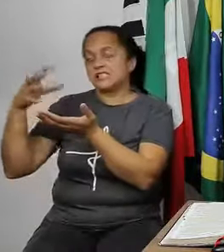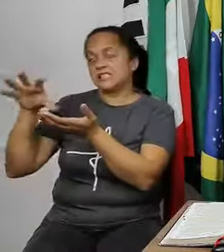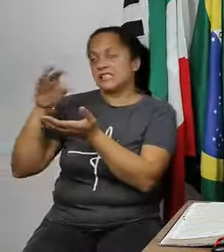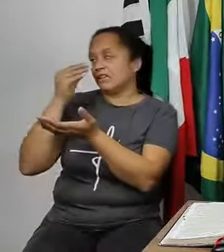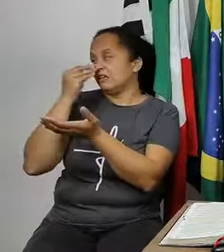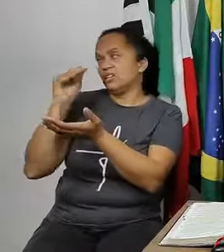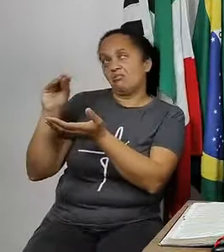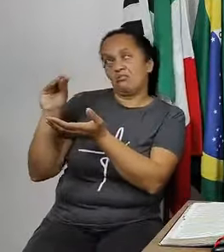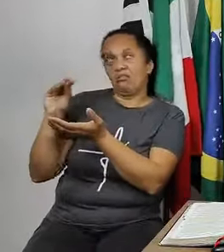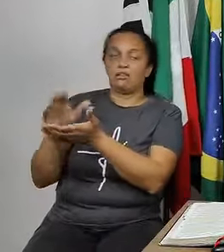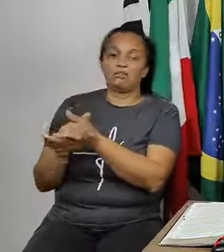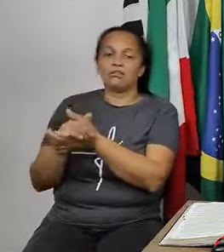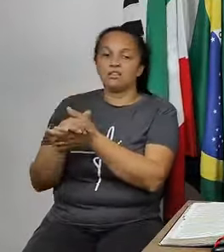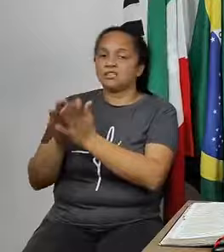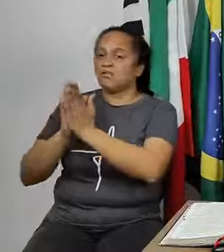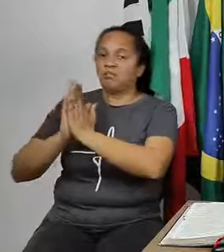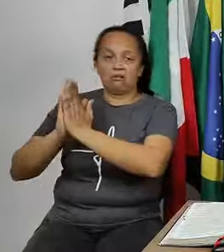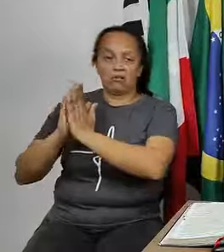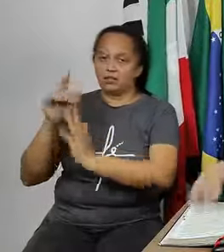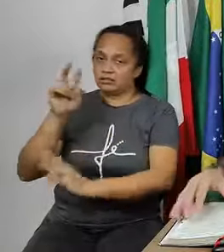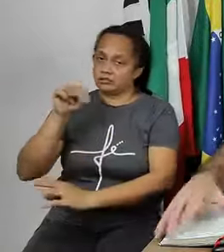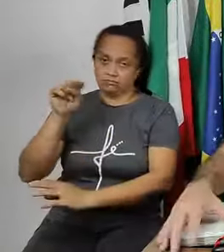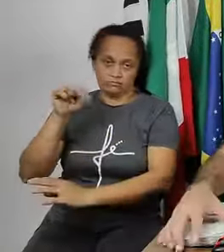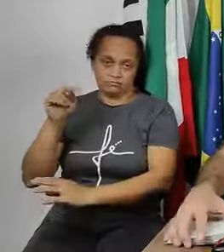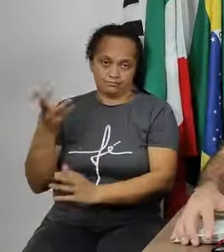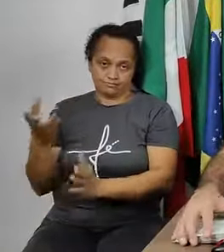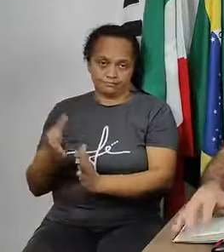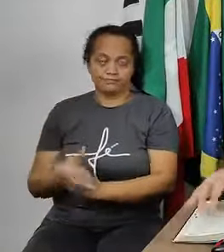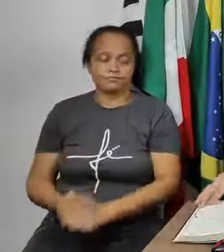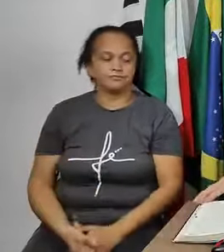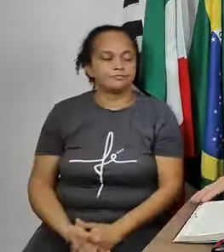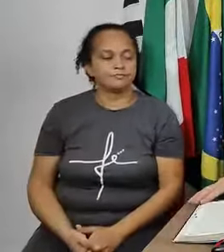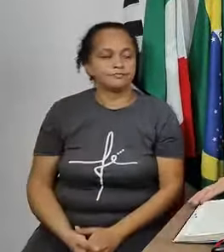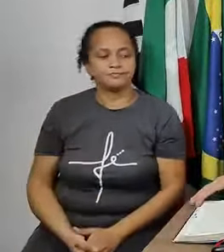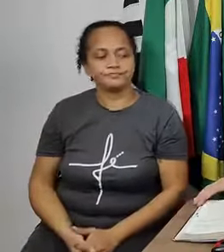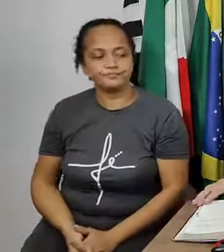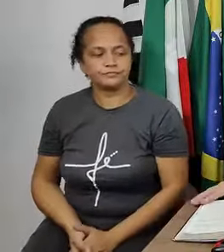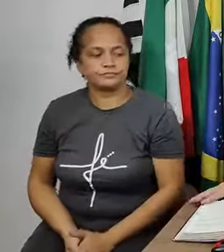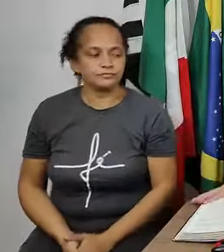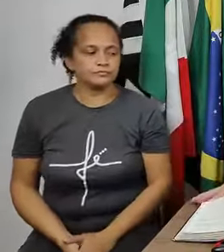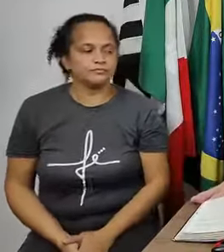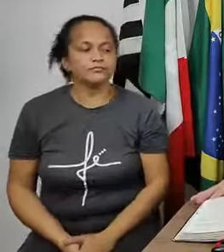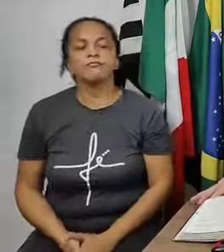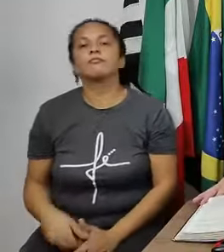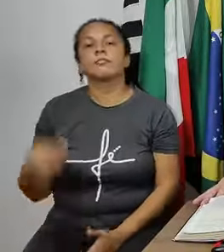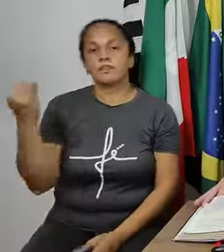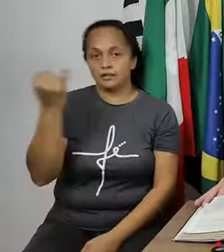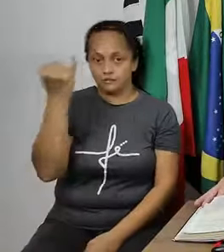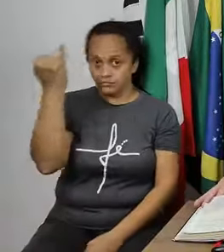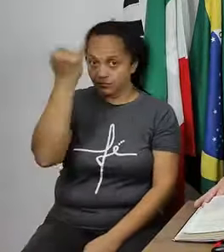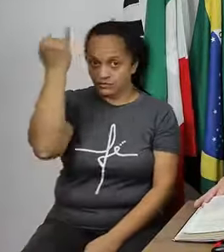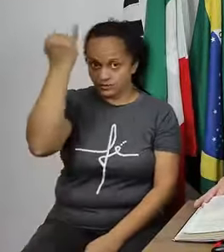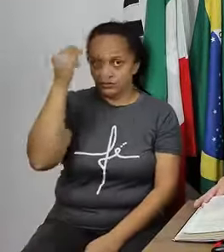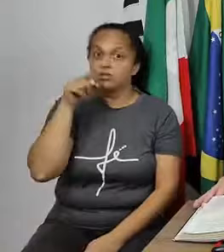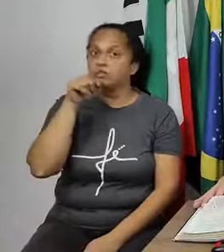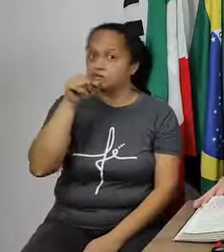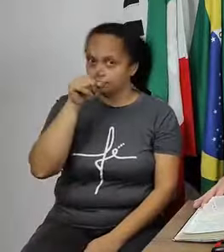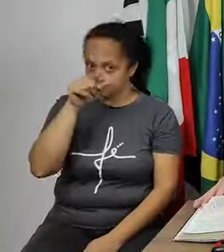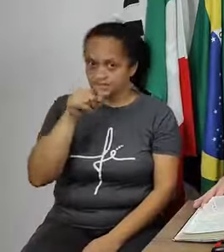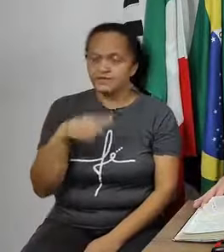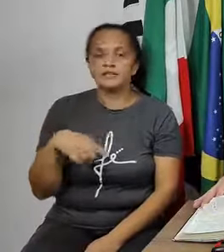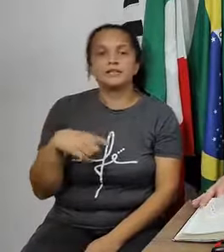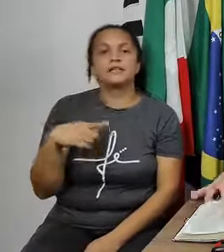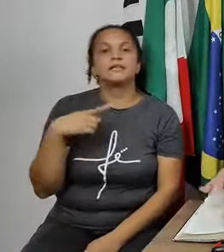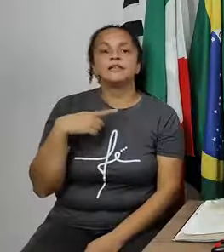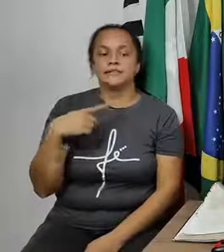religiosas. Entendeu? Inclusive eu quero ler com você, olha a importância de você trabalhar com